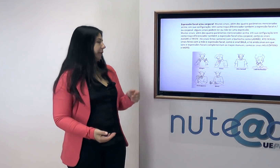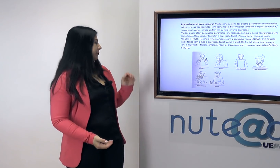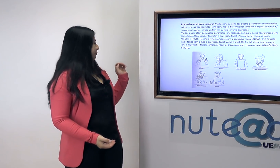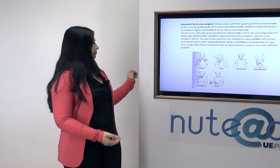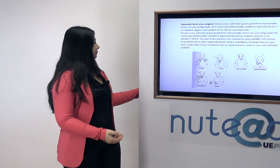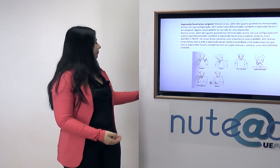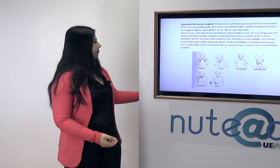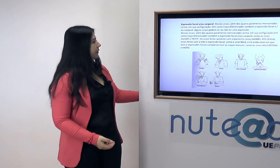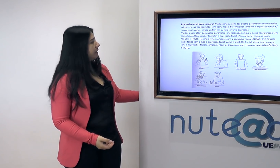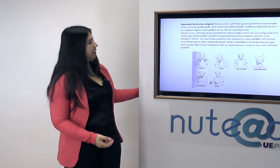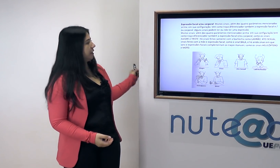também.